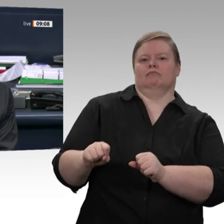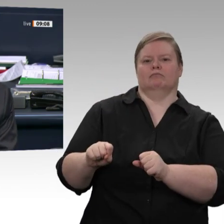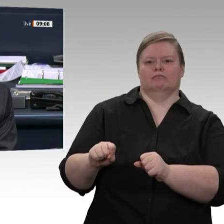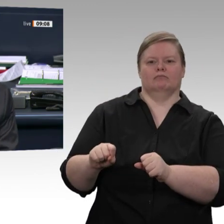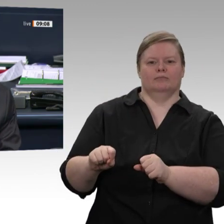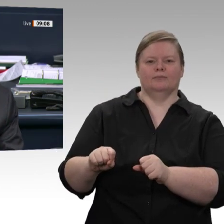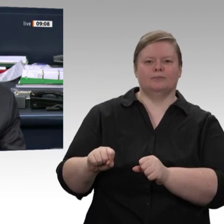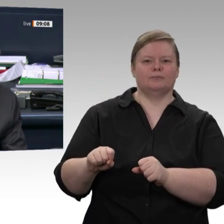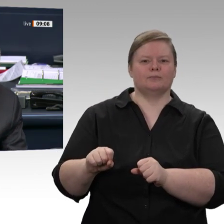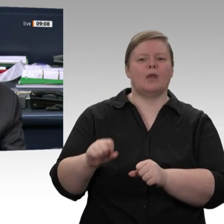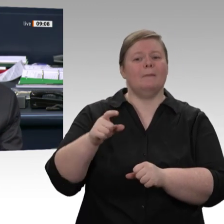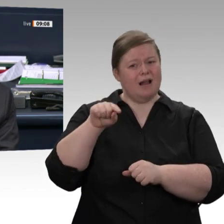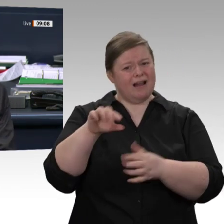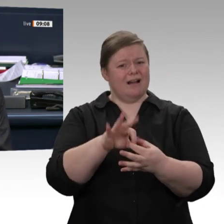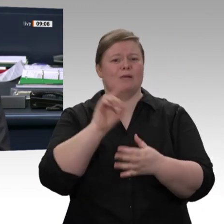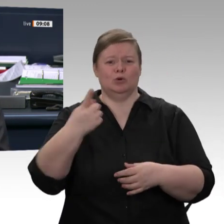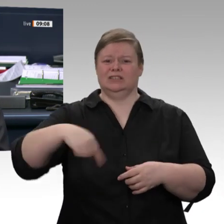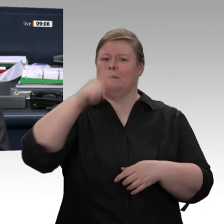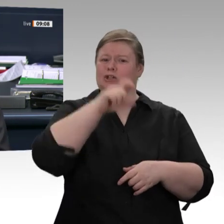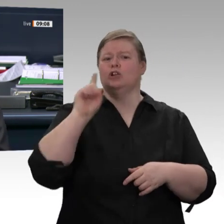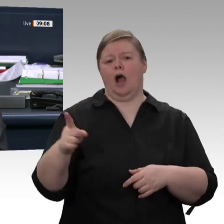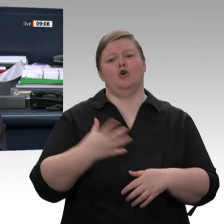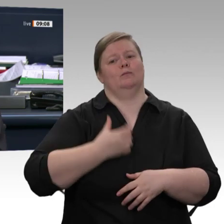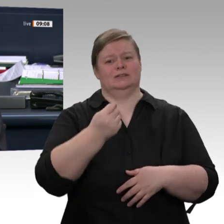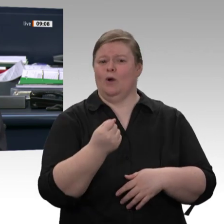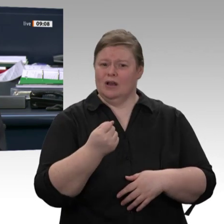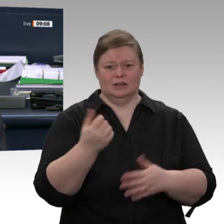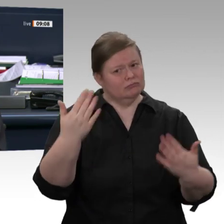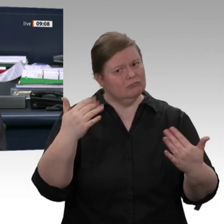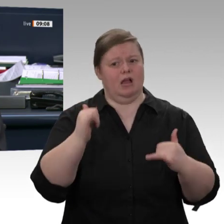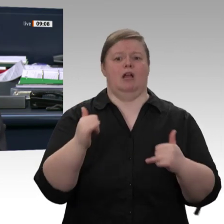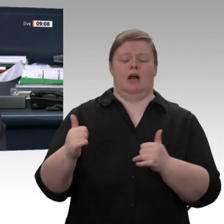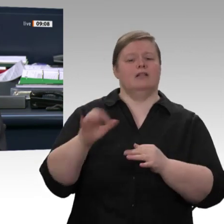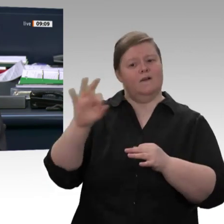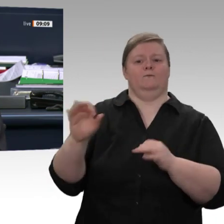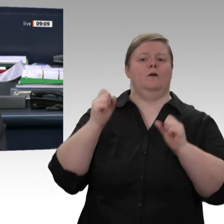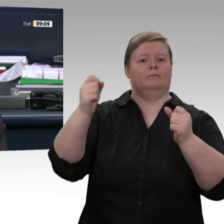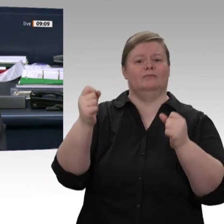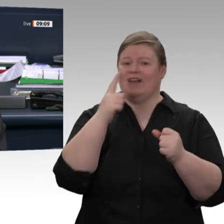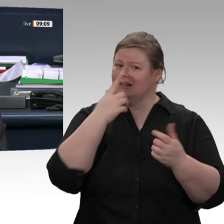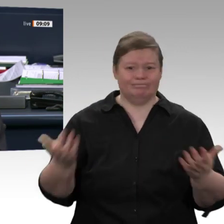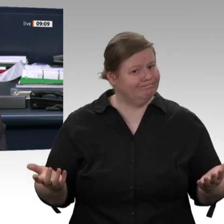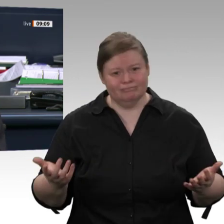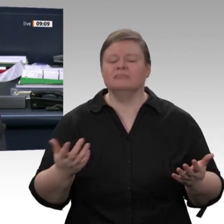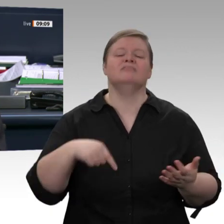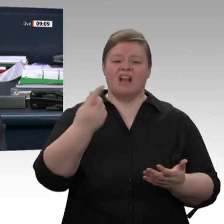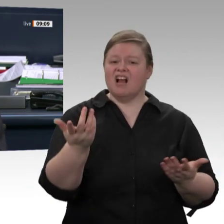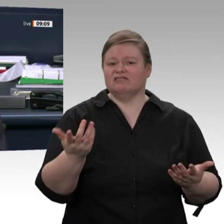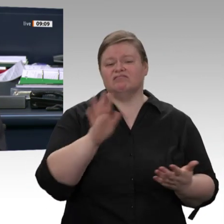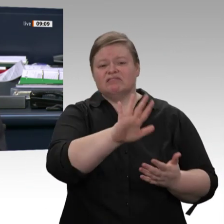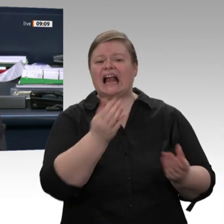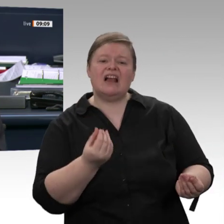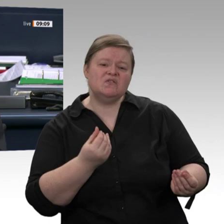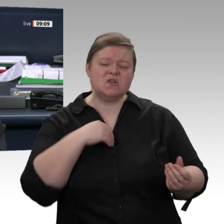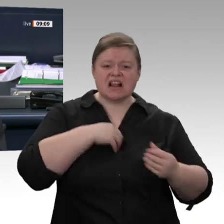ziehen, wo der Kern unserer Ordnung verletzt wird, bei der Würde und den Rechten jedes Individuums. Sie